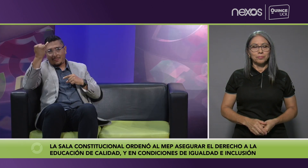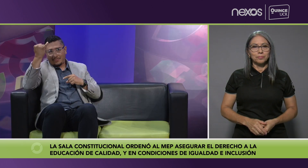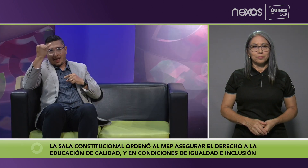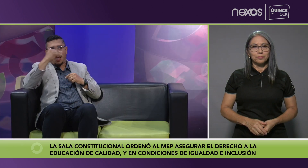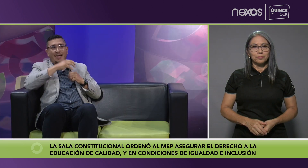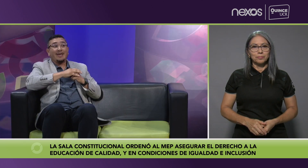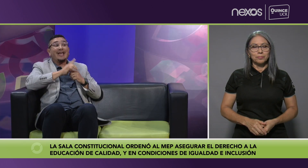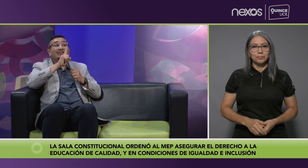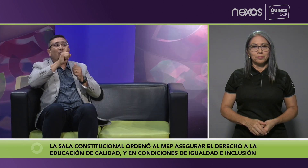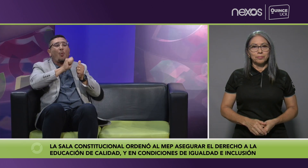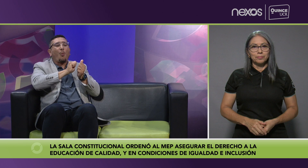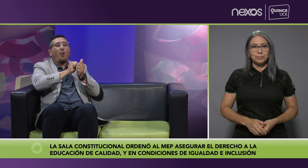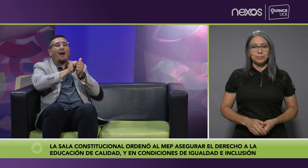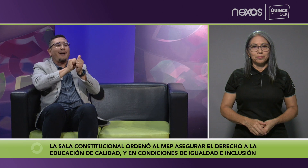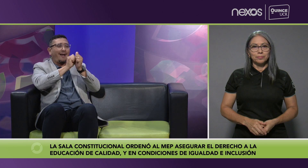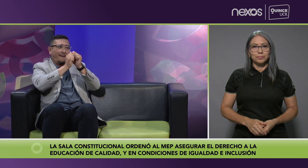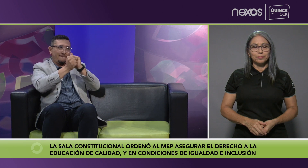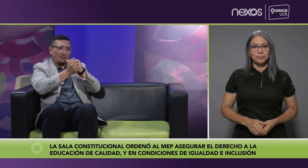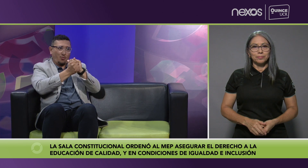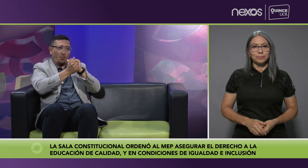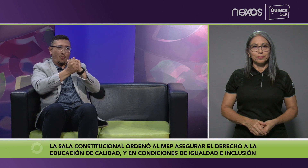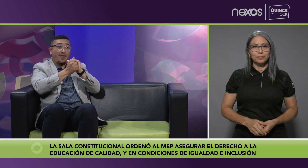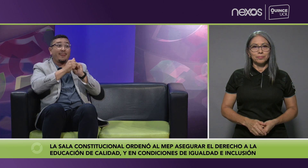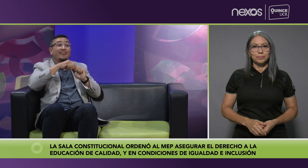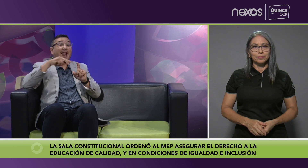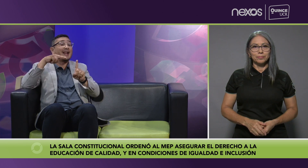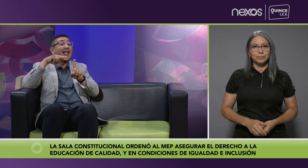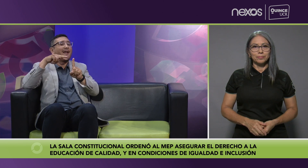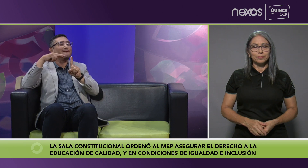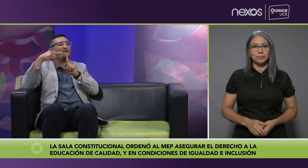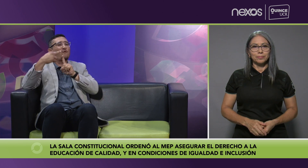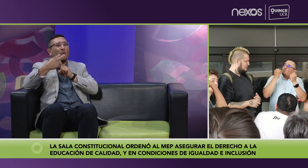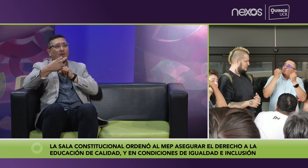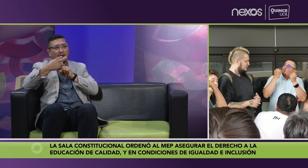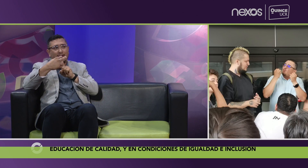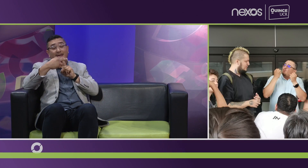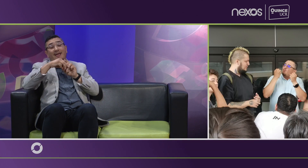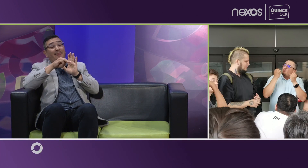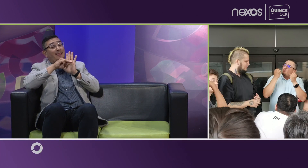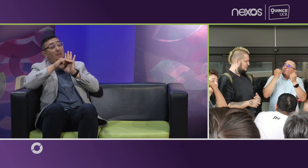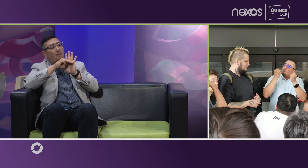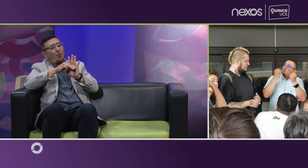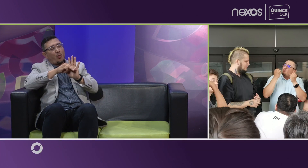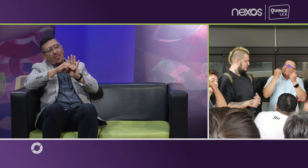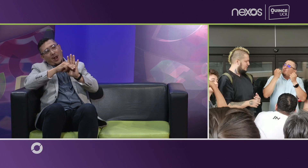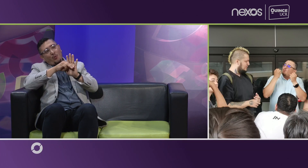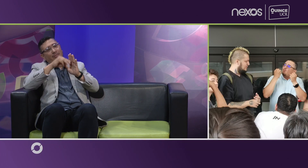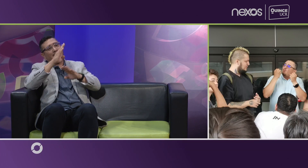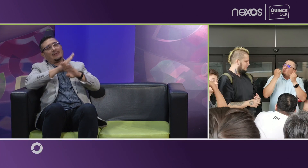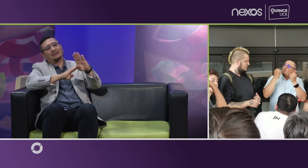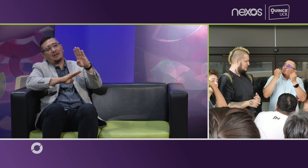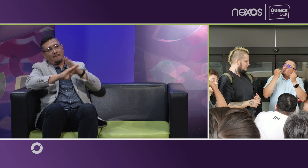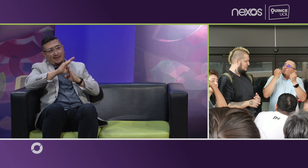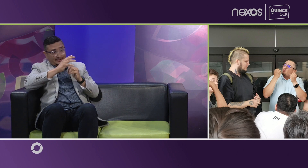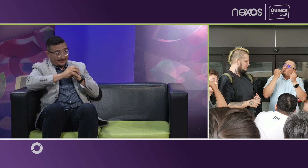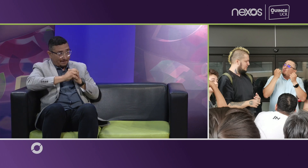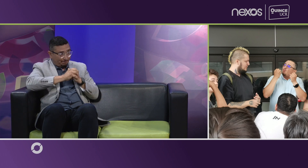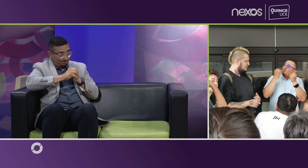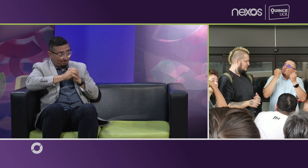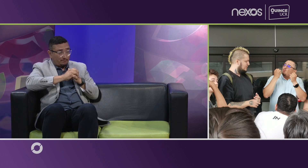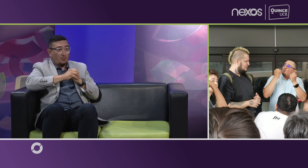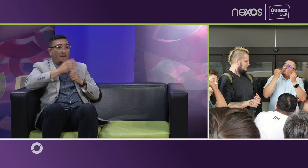Principalmente, la idea es generar un cambio en la perspectiva y modelo